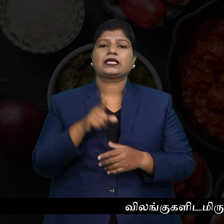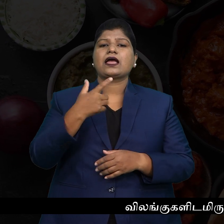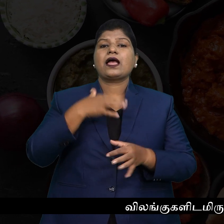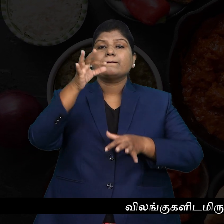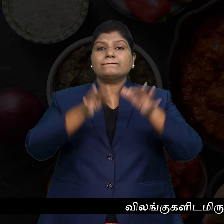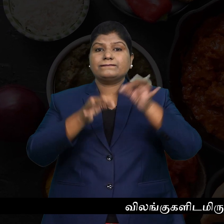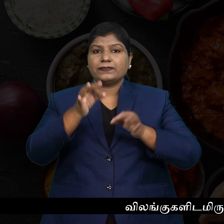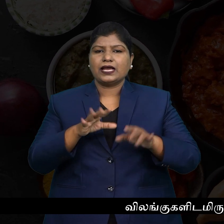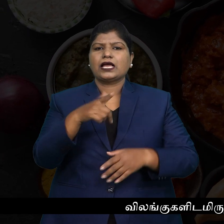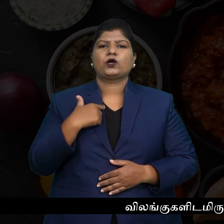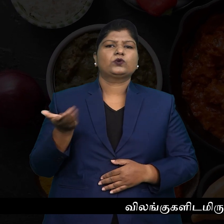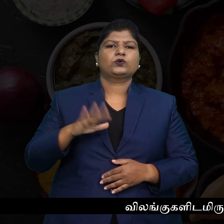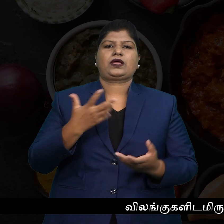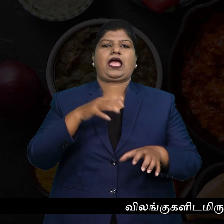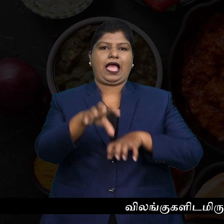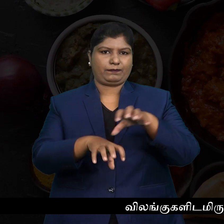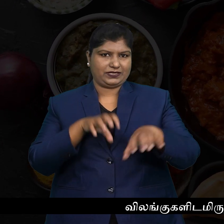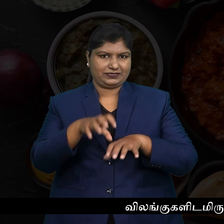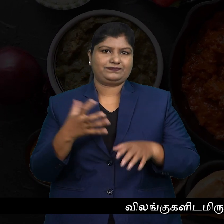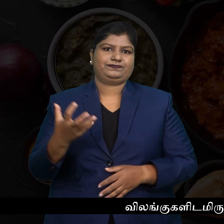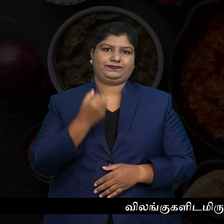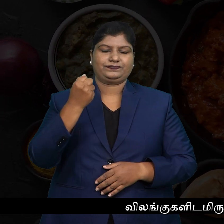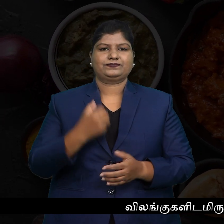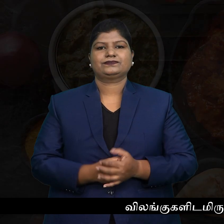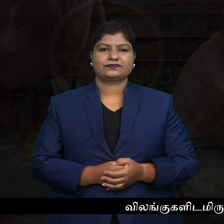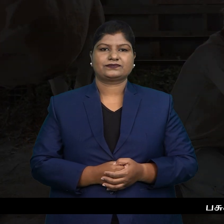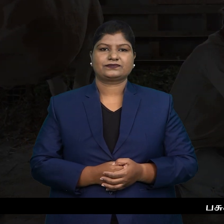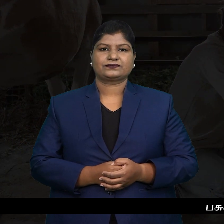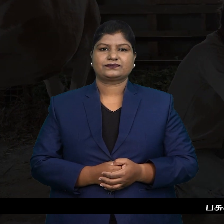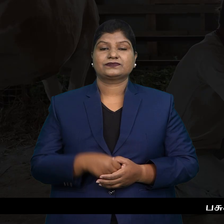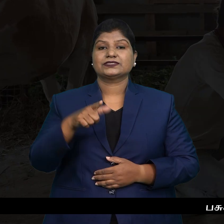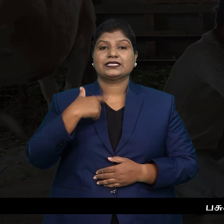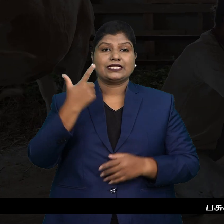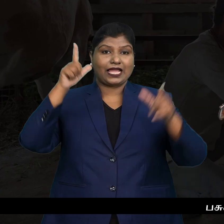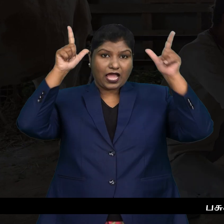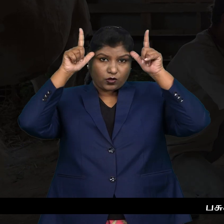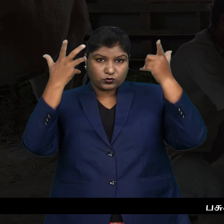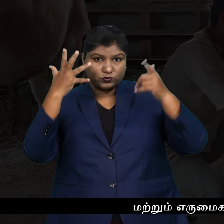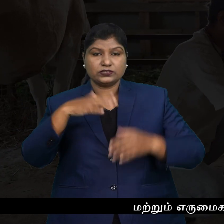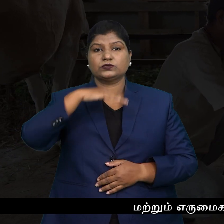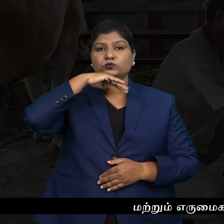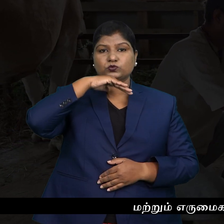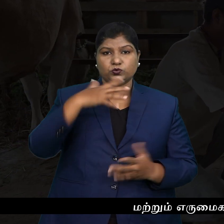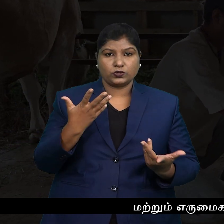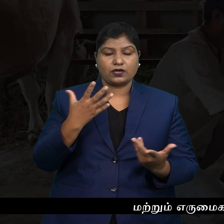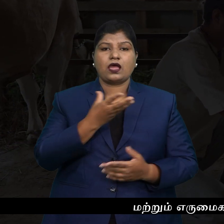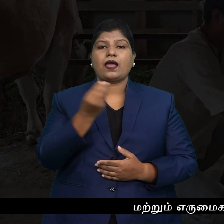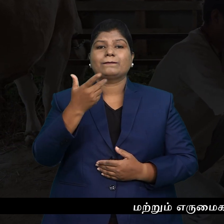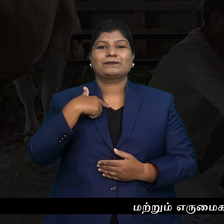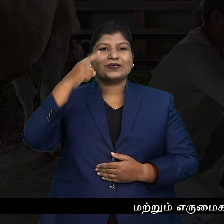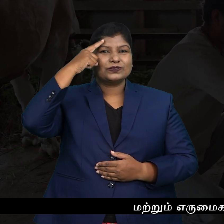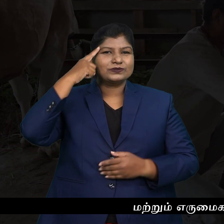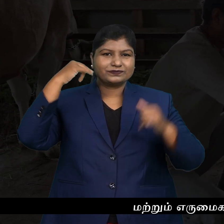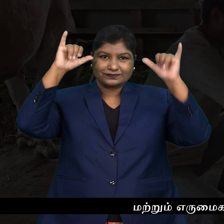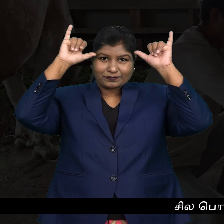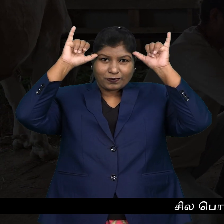பால் போன்ற உணவுகள் விலங்குகளிடமிருந்து பெற்றுக்கொள்கிறோம். பசுக்கள், ஆடுகள் மற்றும் எருமைகள்